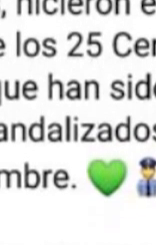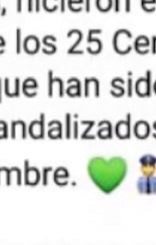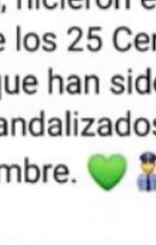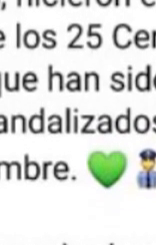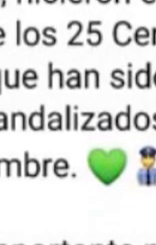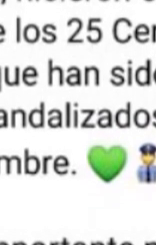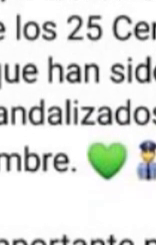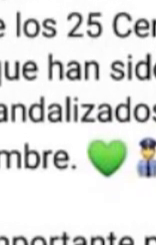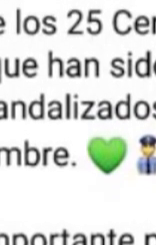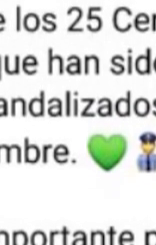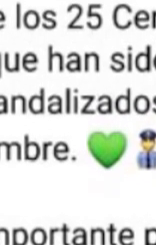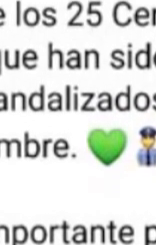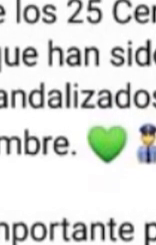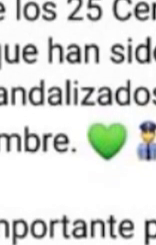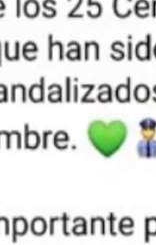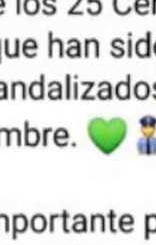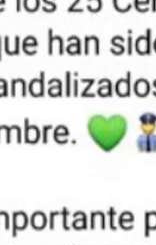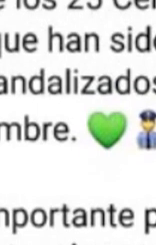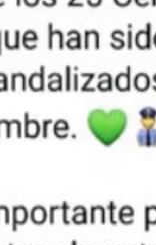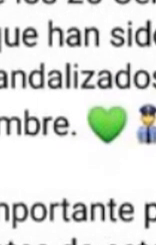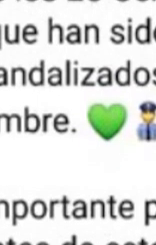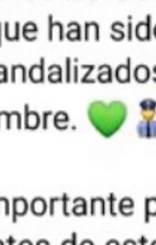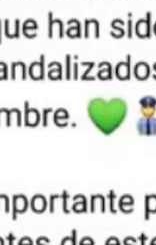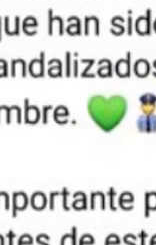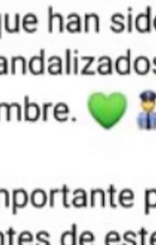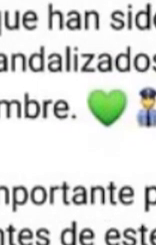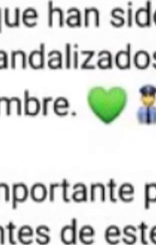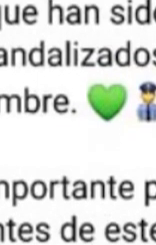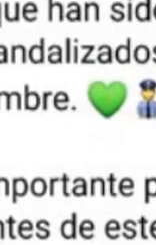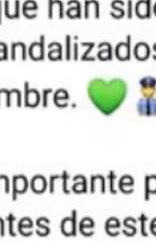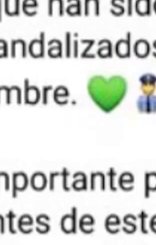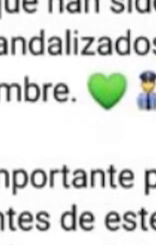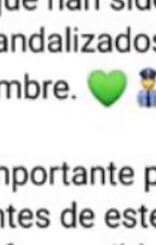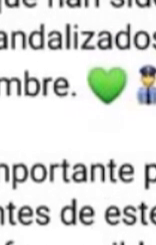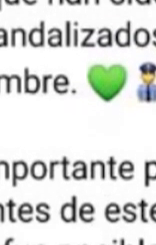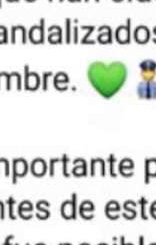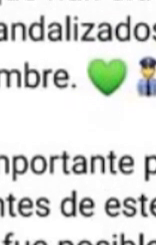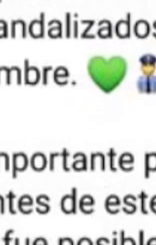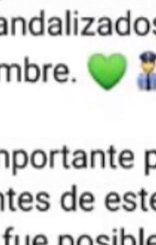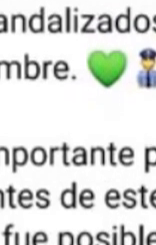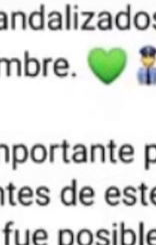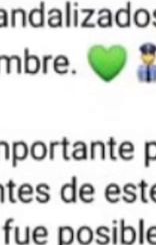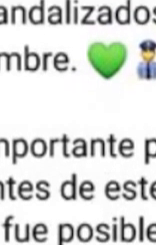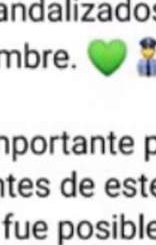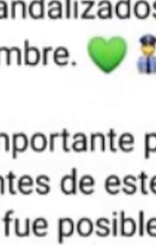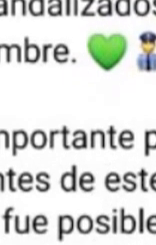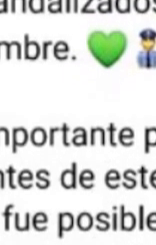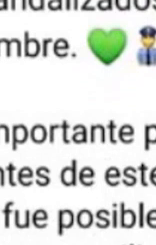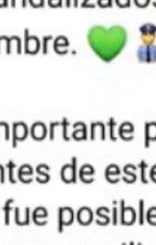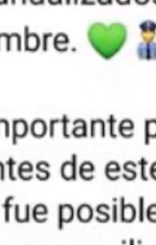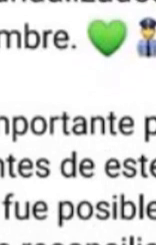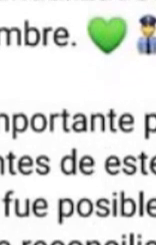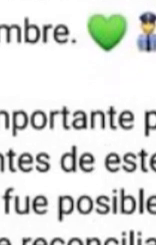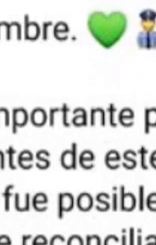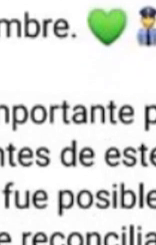vandalizados el pasado 9 y 10 de septiembre esta recuperación importante para la seguridad de los habitantes de